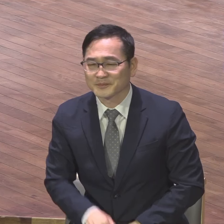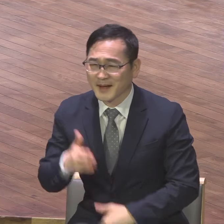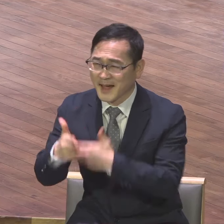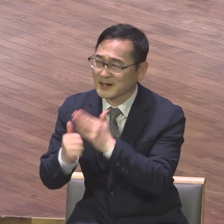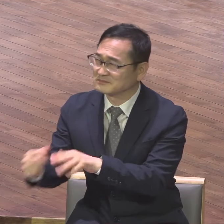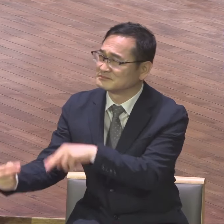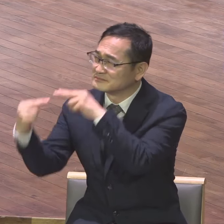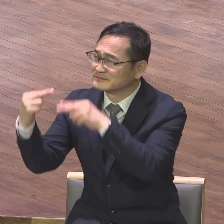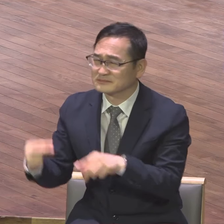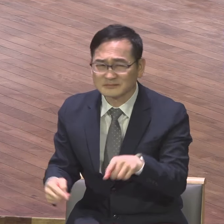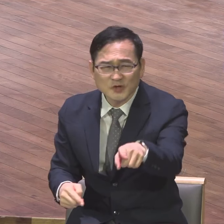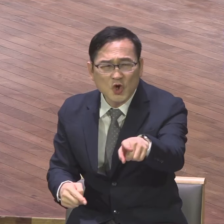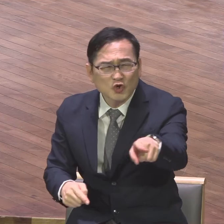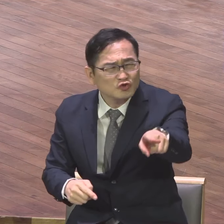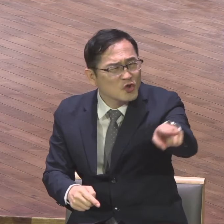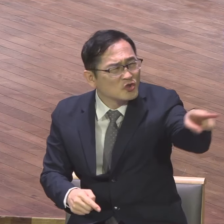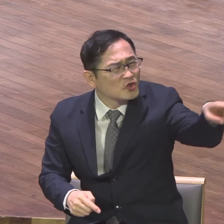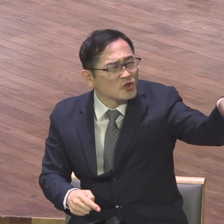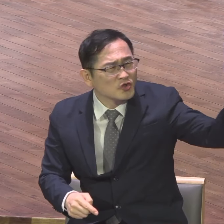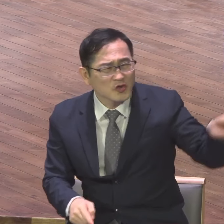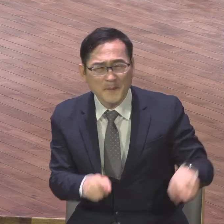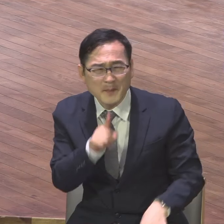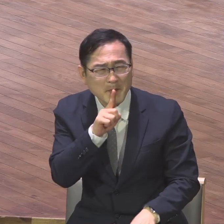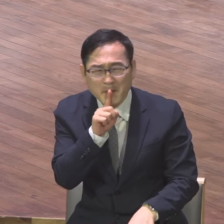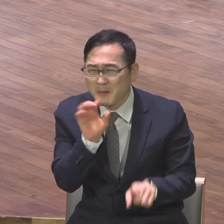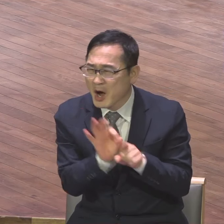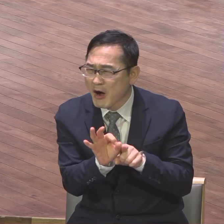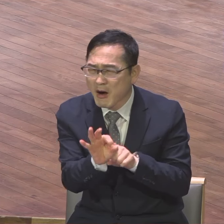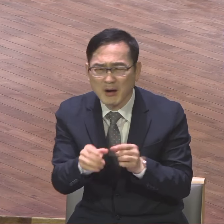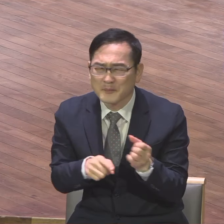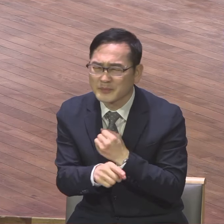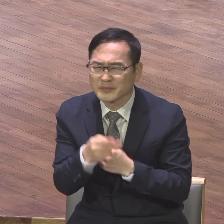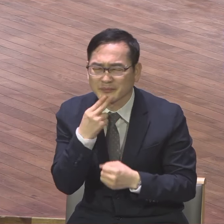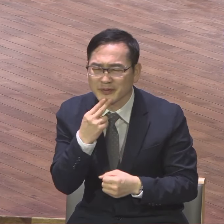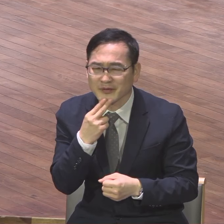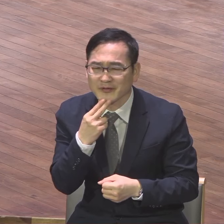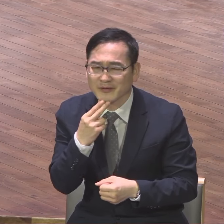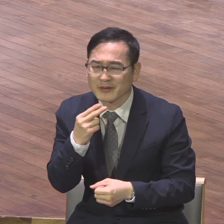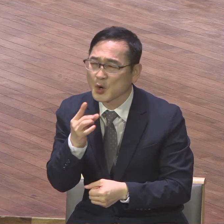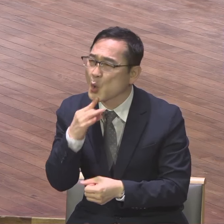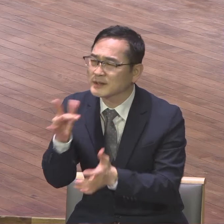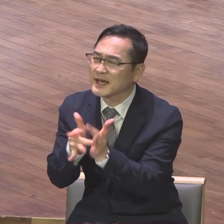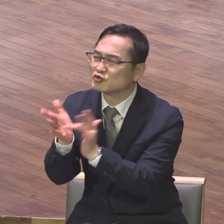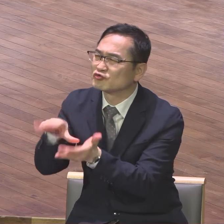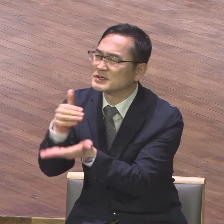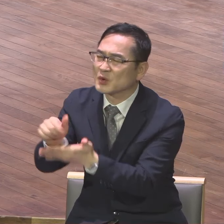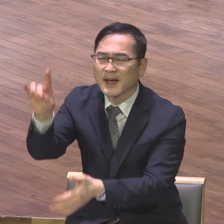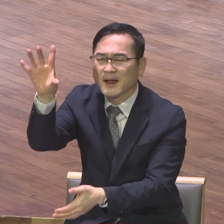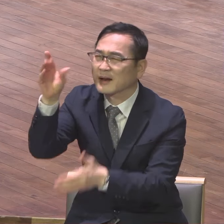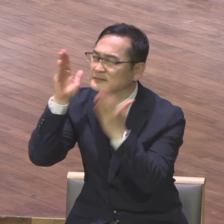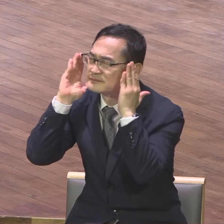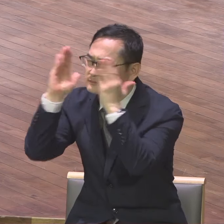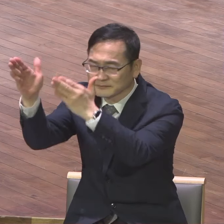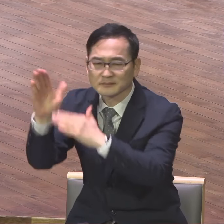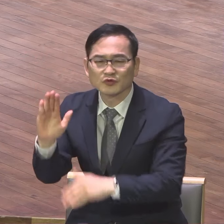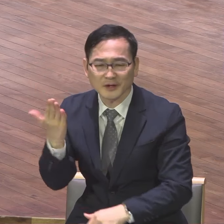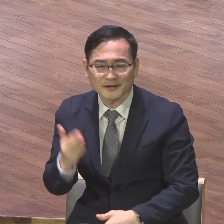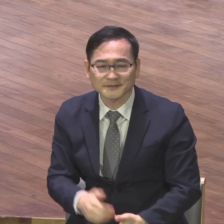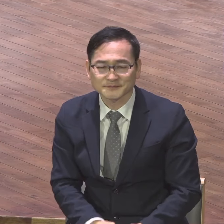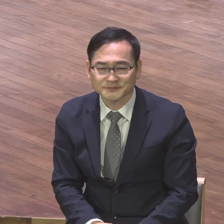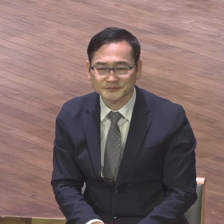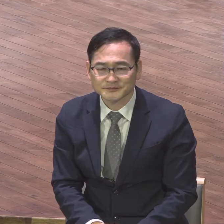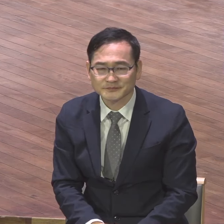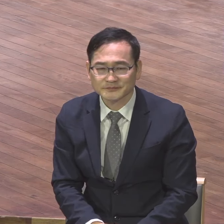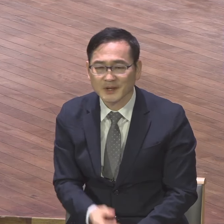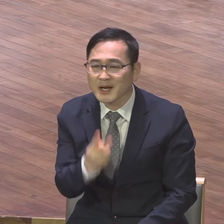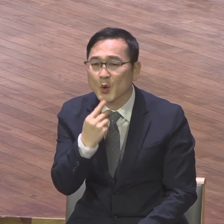누구 무슨 뭐 누구 때문에 뭐 단체가 아니잖아요. 오직 예수 그리스도. 성경 66권은 요한복음 5장